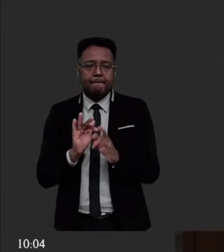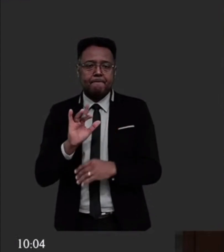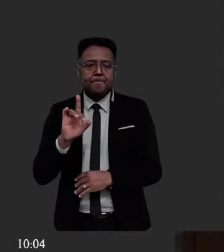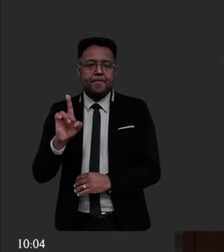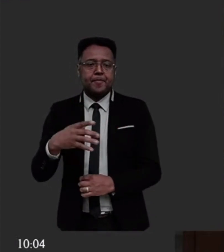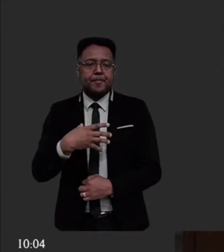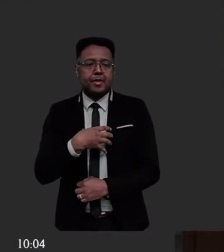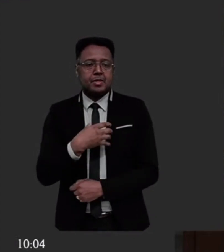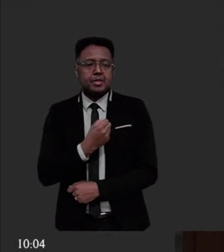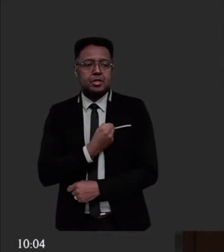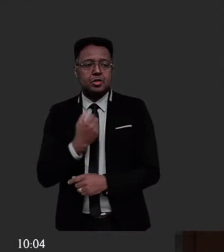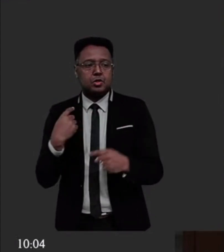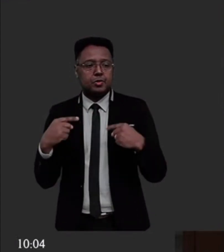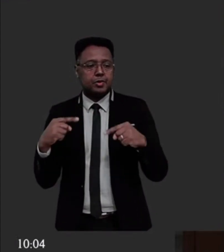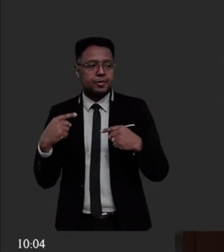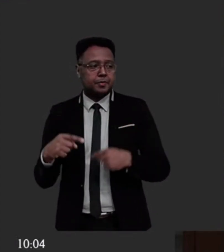Chamemos outro hino.